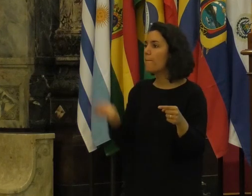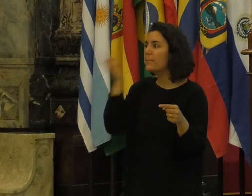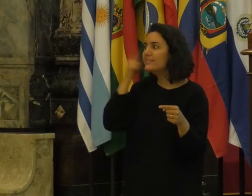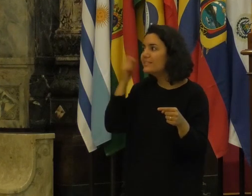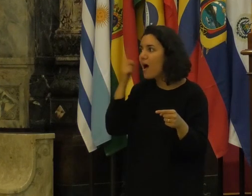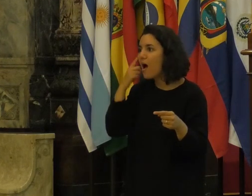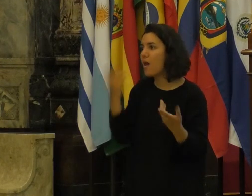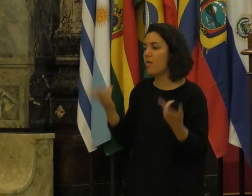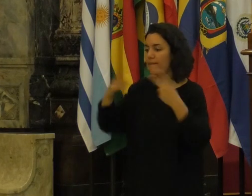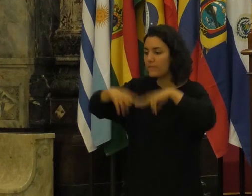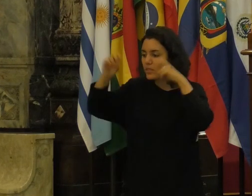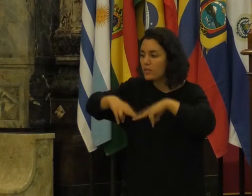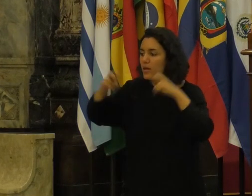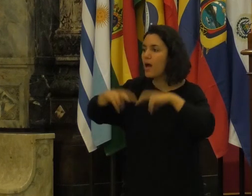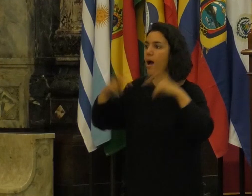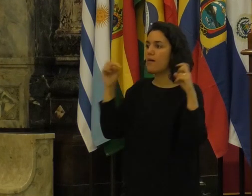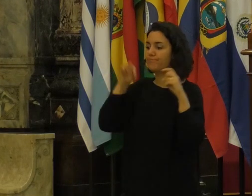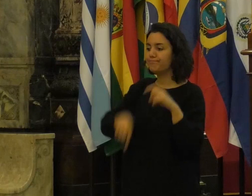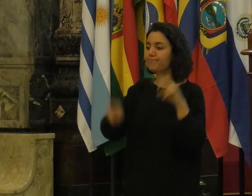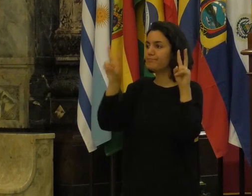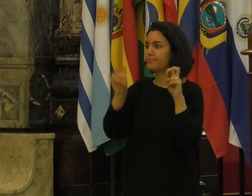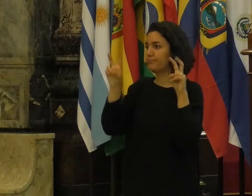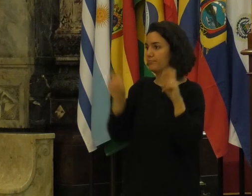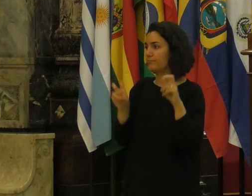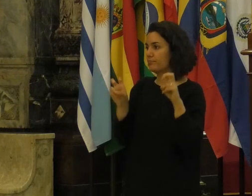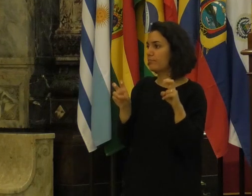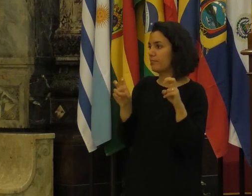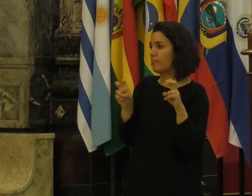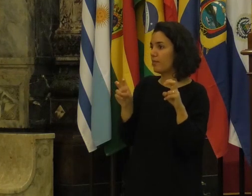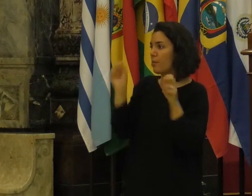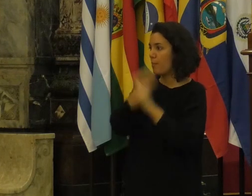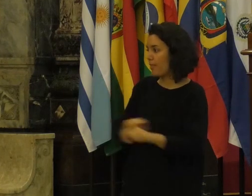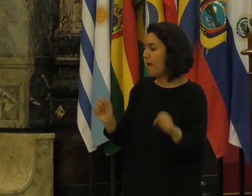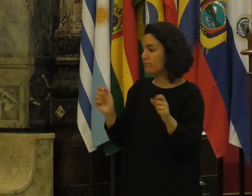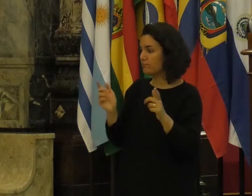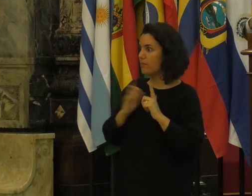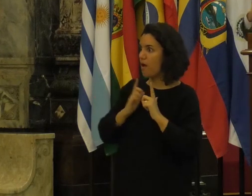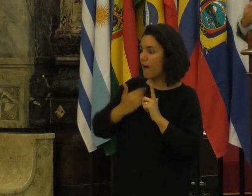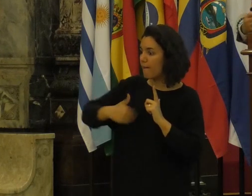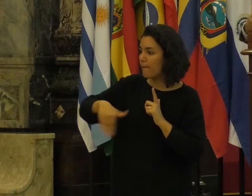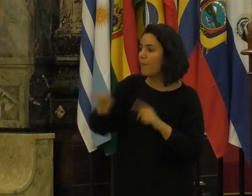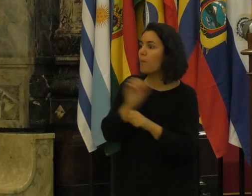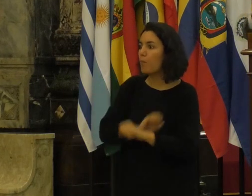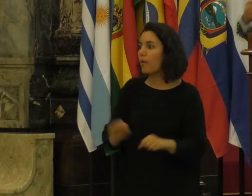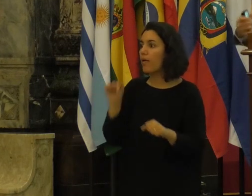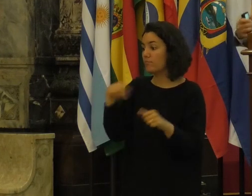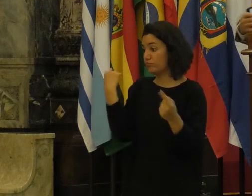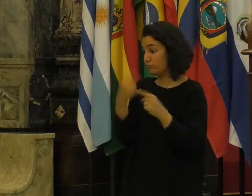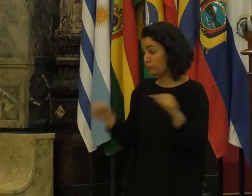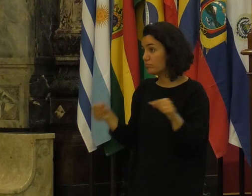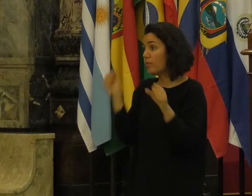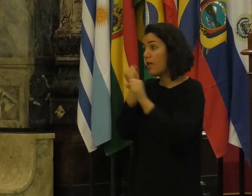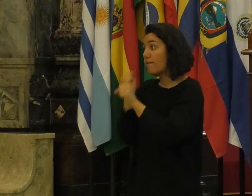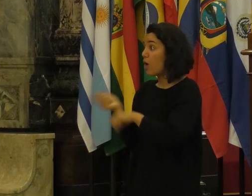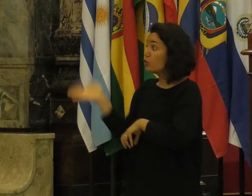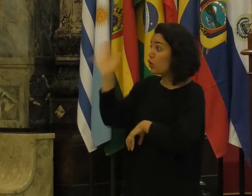pensar en materia de investigación, esperanzados además con la posibilidad de que aplicaran esos recursos en el trabajo